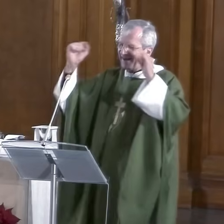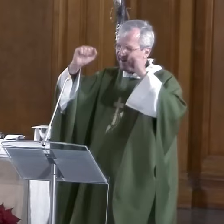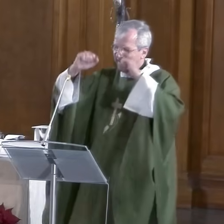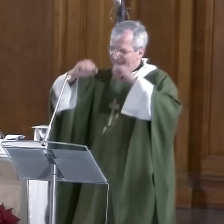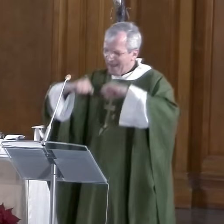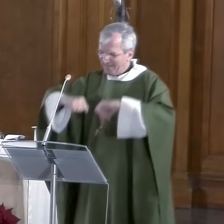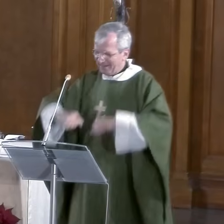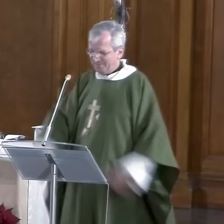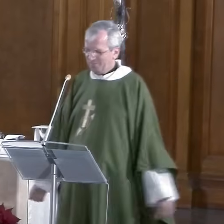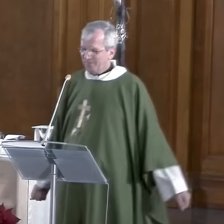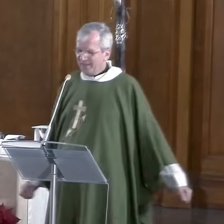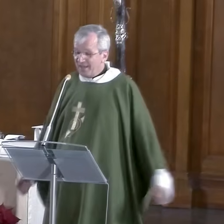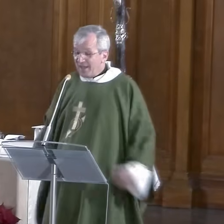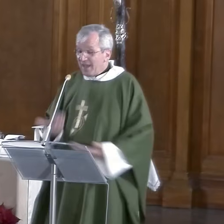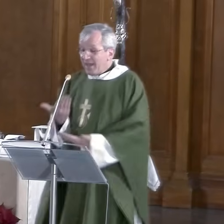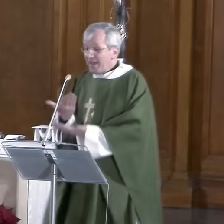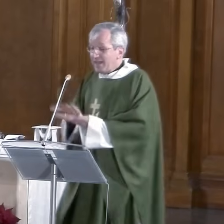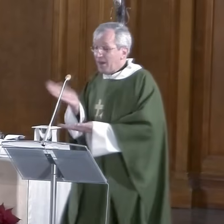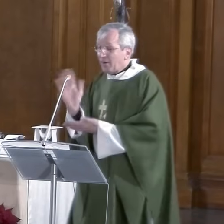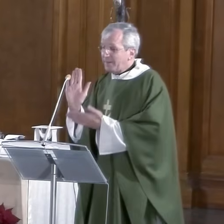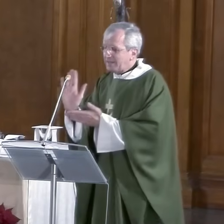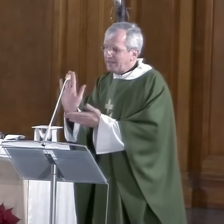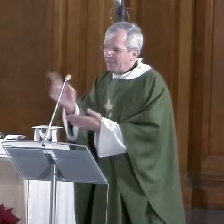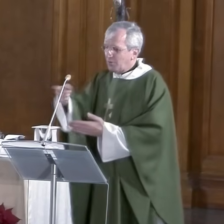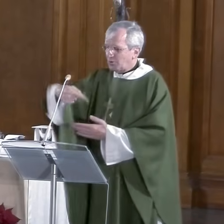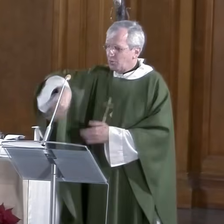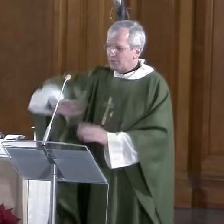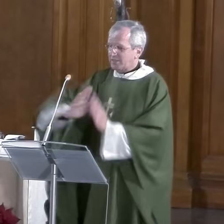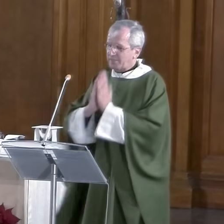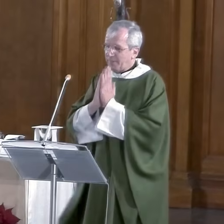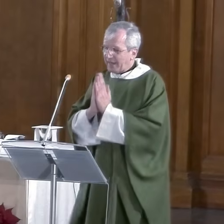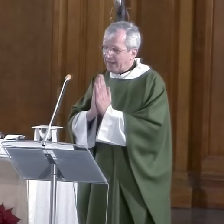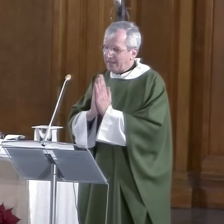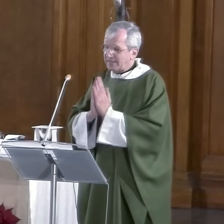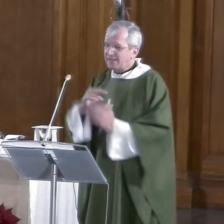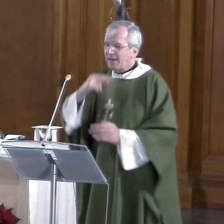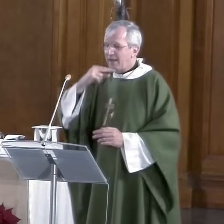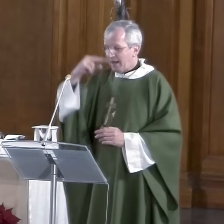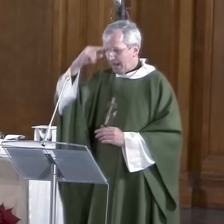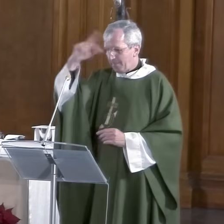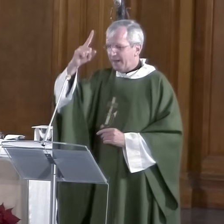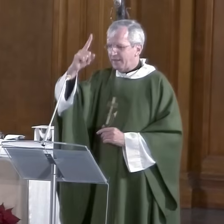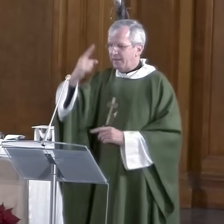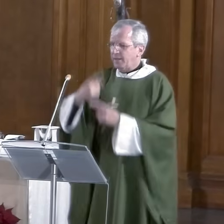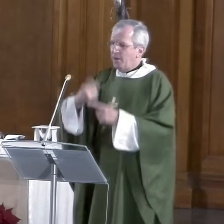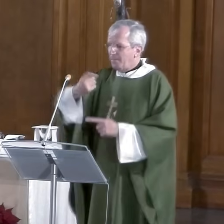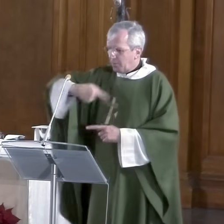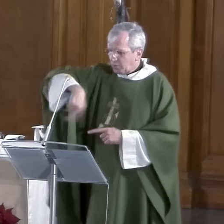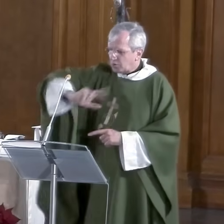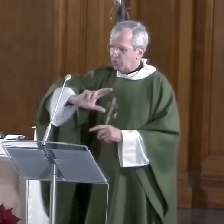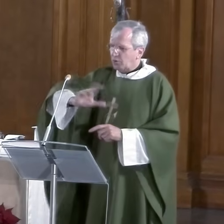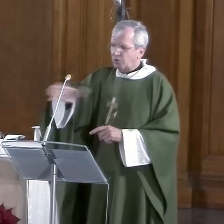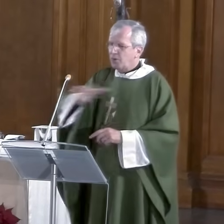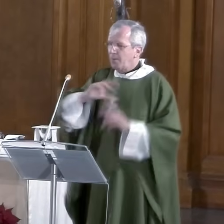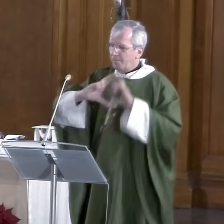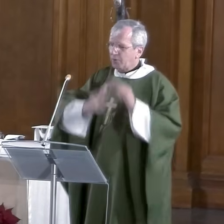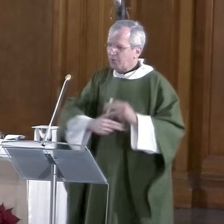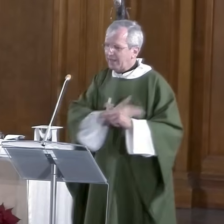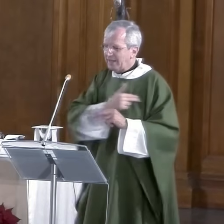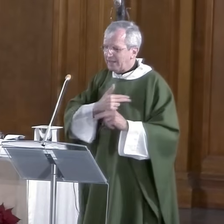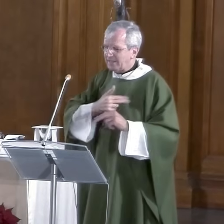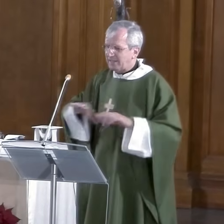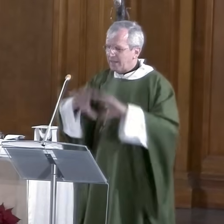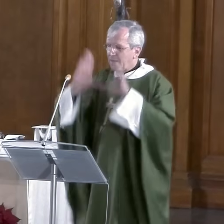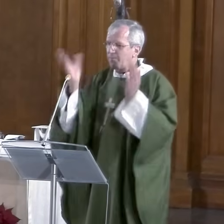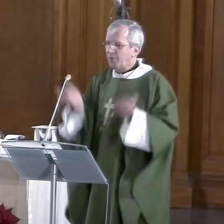eterna. Amén. Y ahora presentemos nuestras plegarias al Padre, por nosotros, por toda